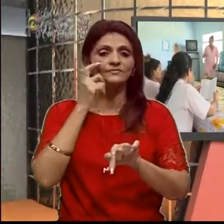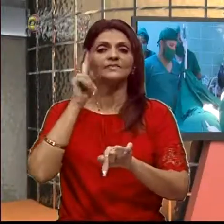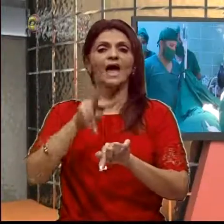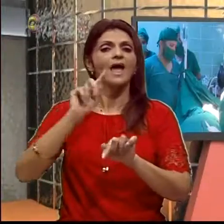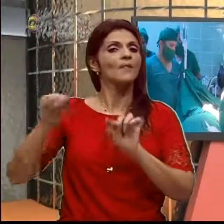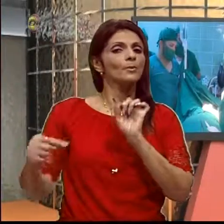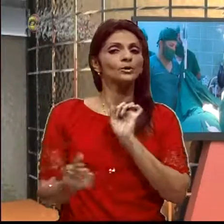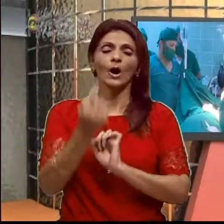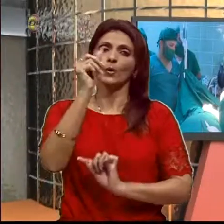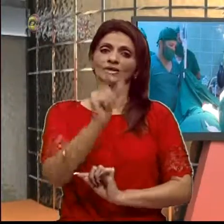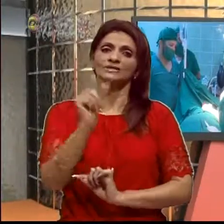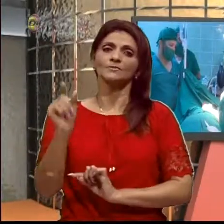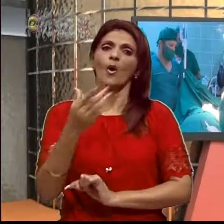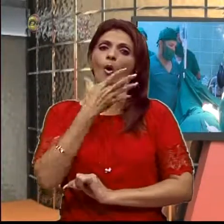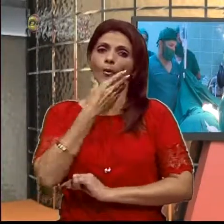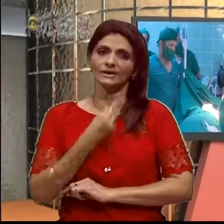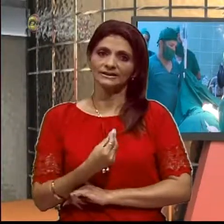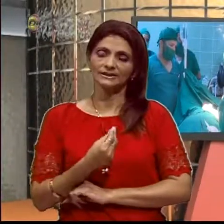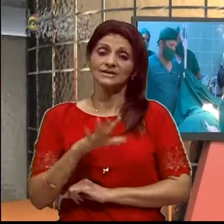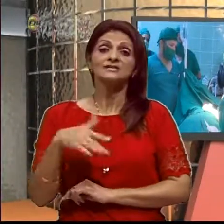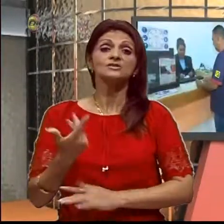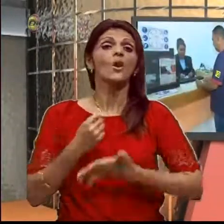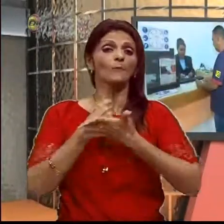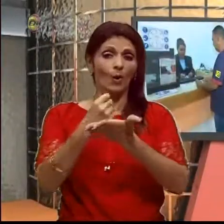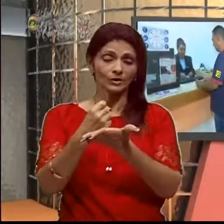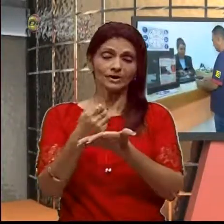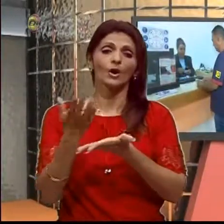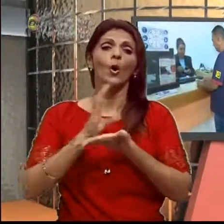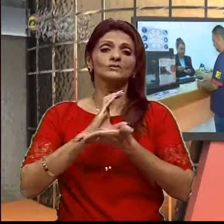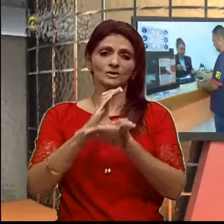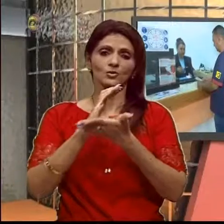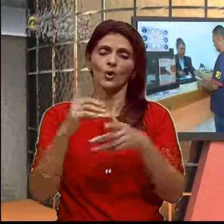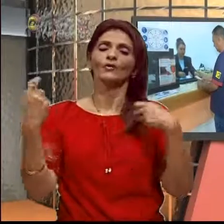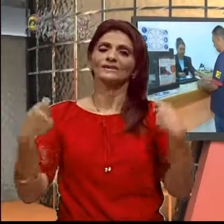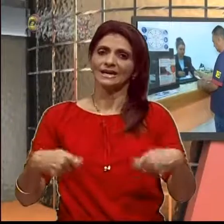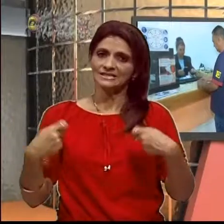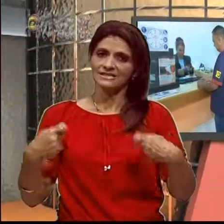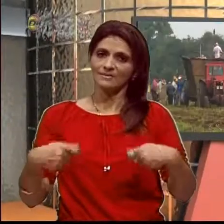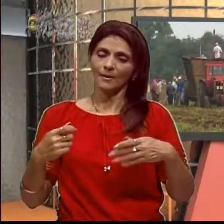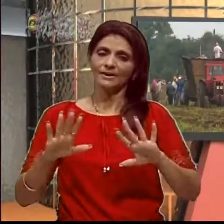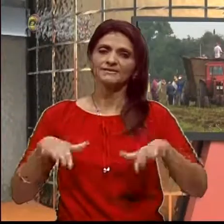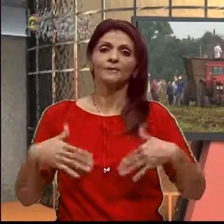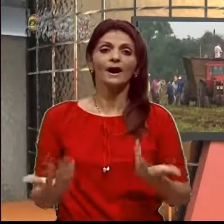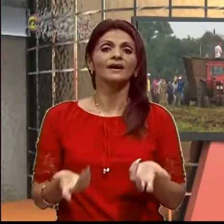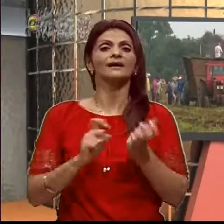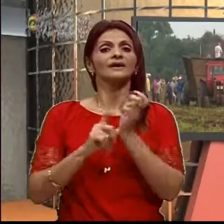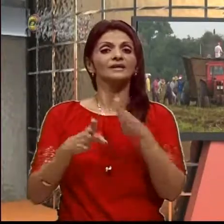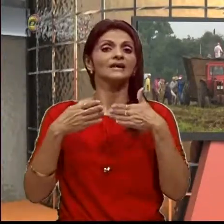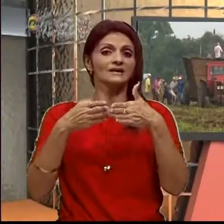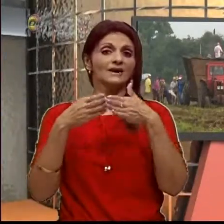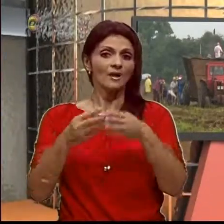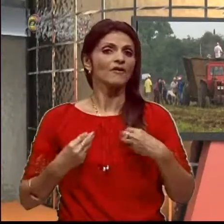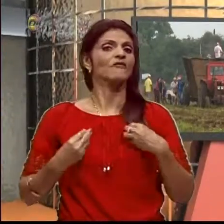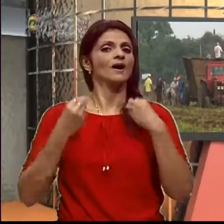protagonismo juvenil. Su aporte contribuyó decisivamente para que Granma fuera merecedora de la sede en el